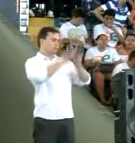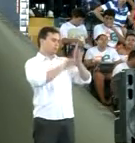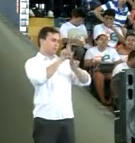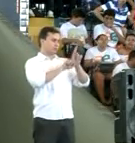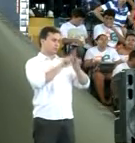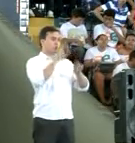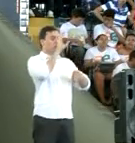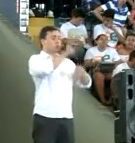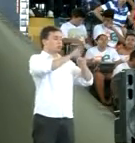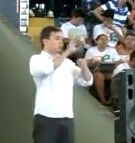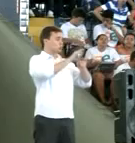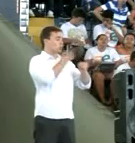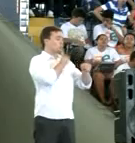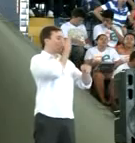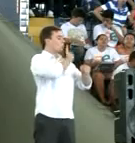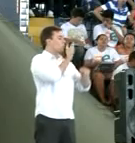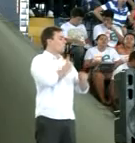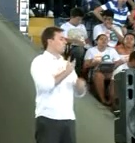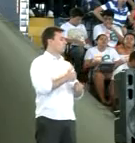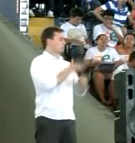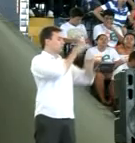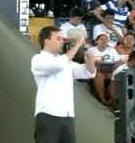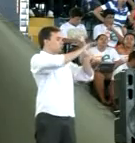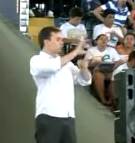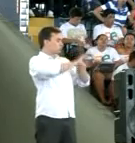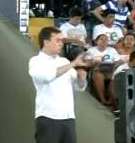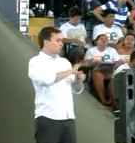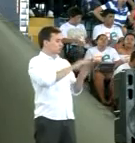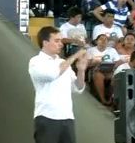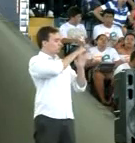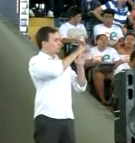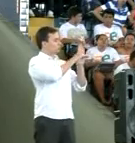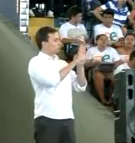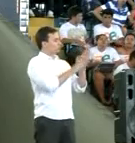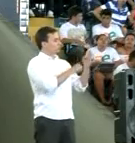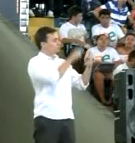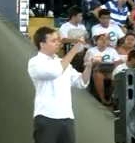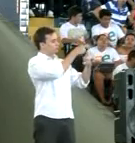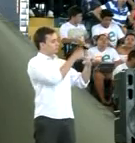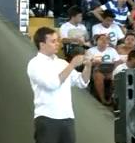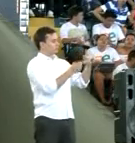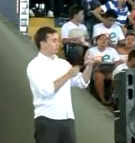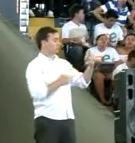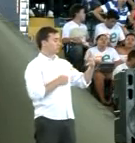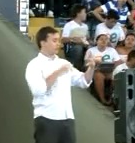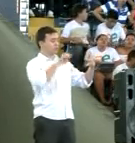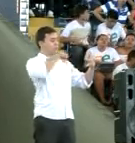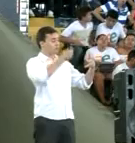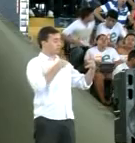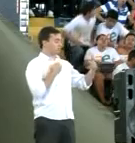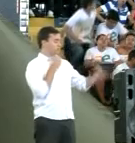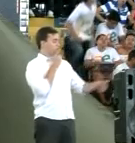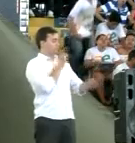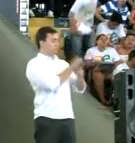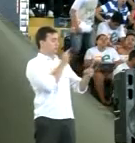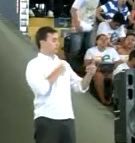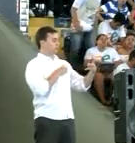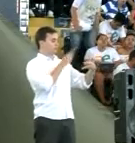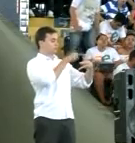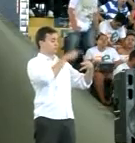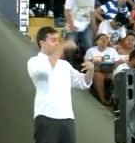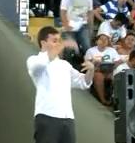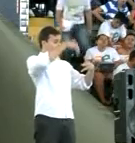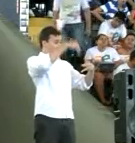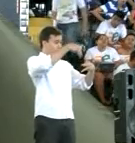Eu não sabia os cursos que eu estava escolhendo. Quando eu tiro a apostila e vejo os 3 cursos: